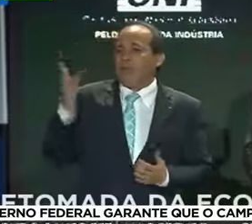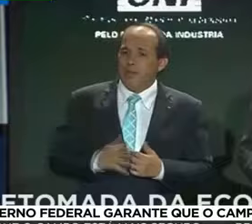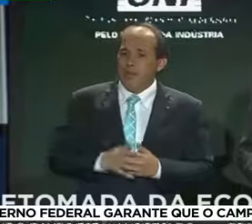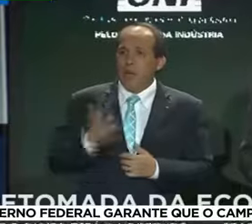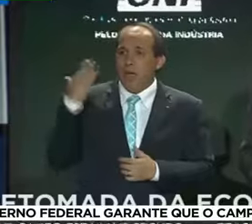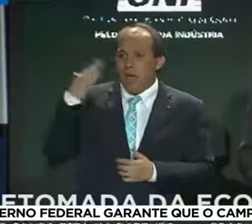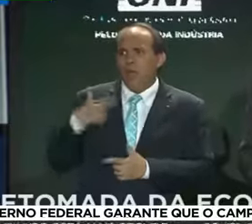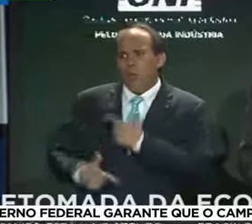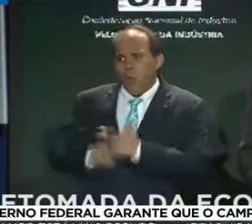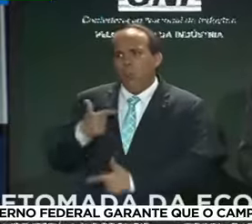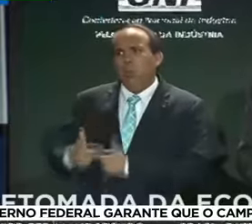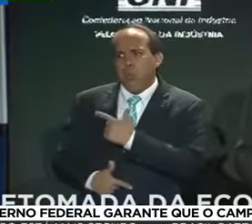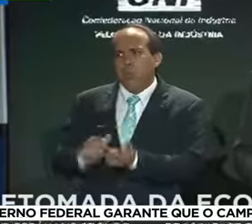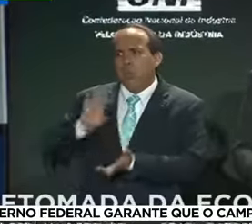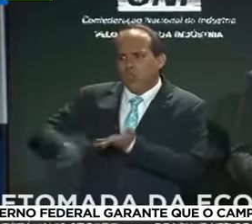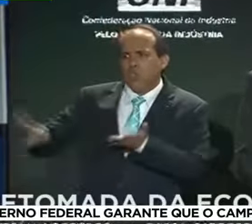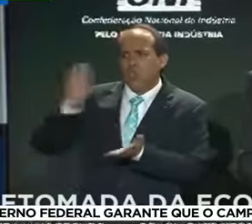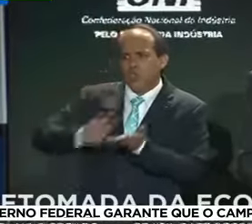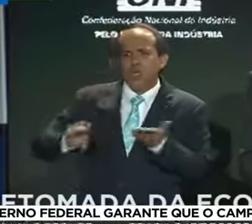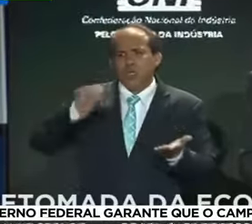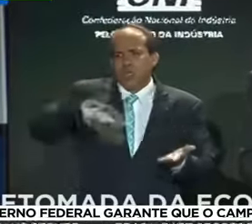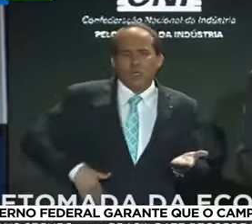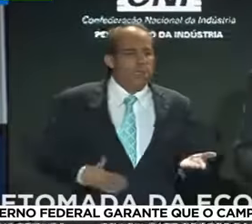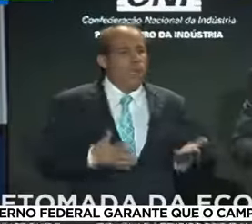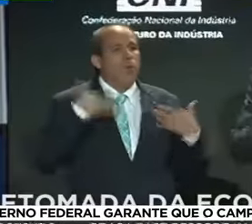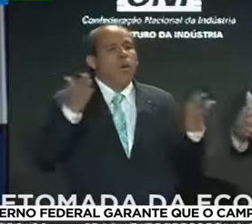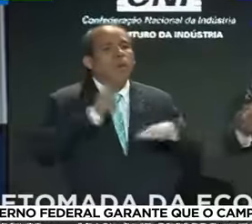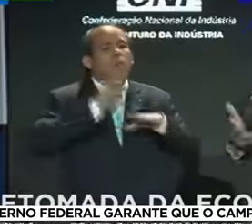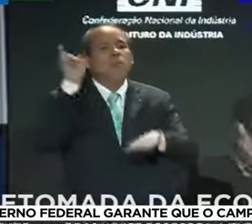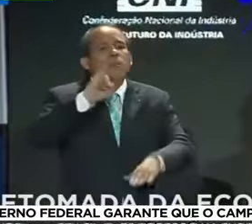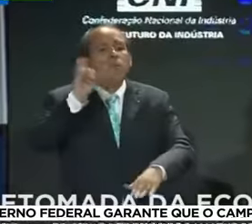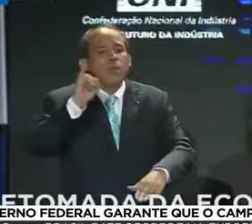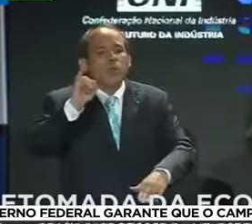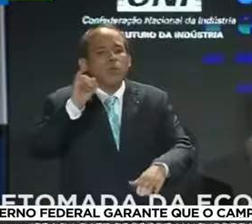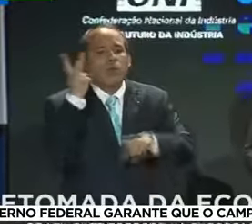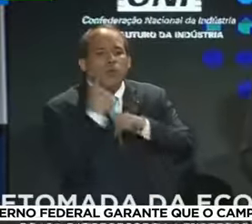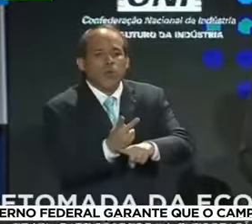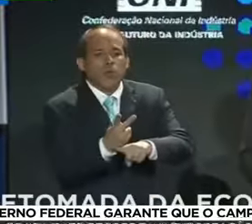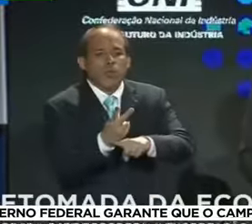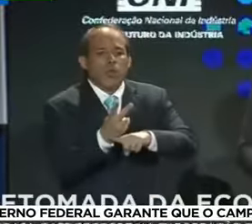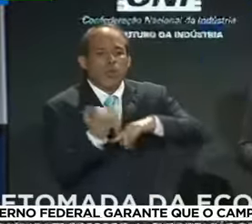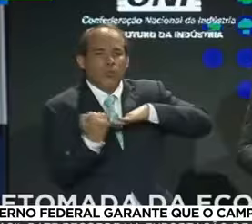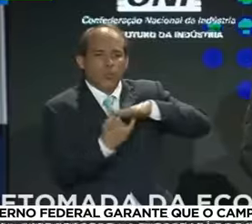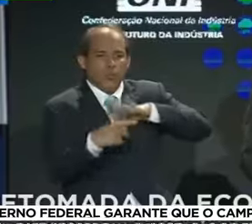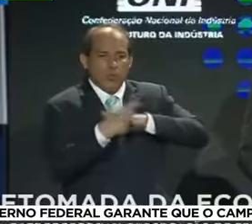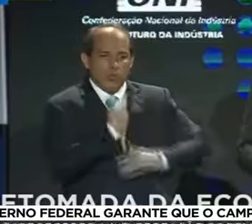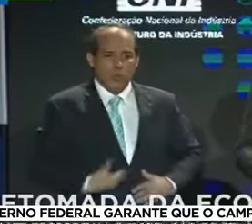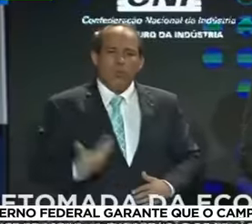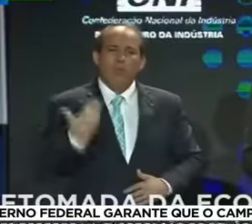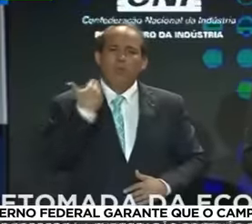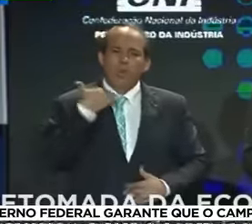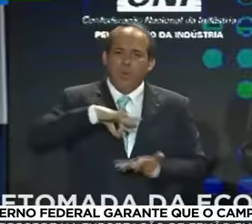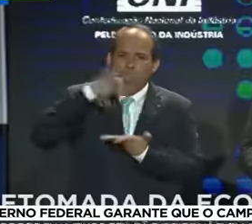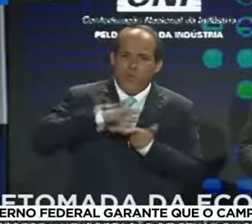Deu trabalho? Deu. Qual a coisa mais importante? Buscar os órgãos nossos, bancos